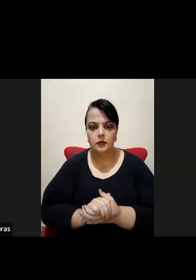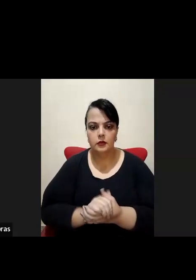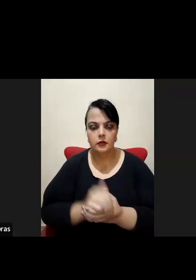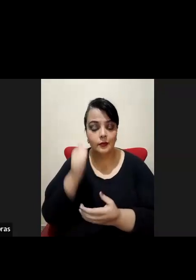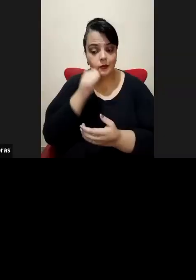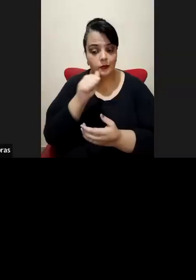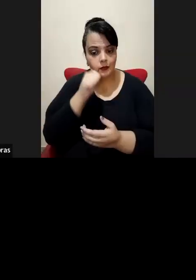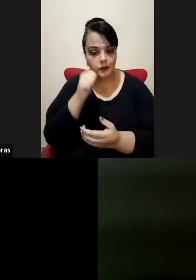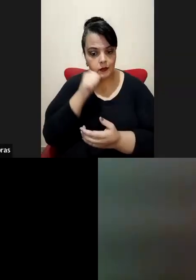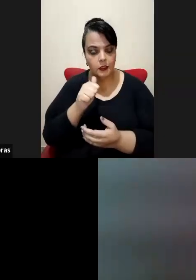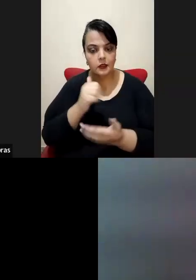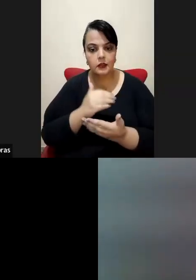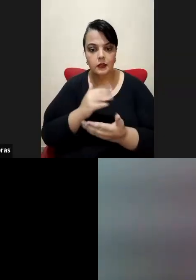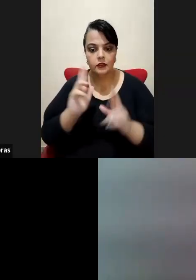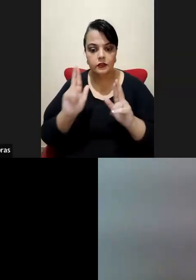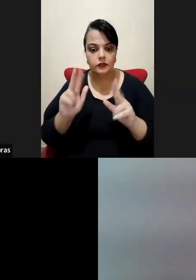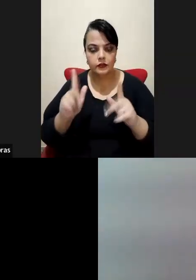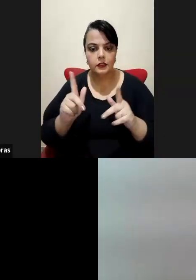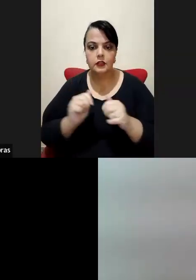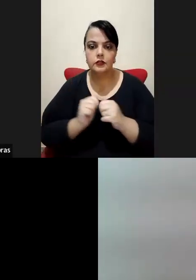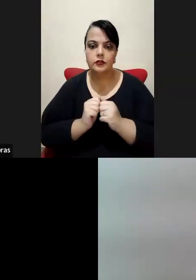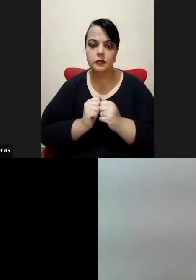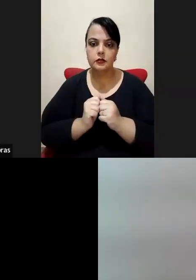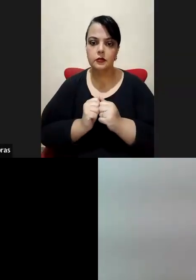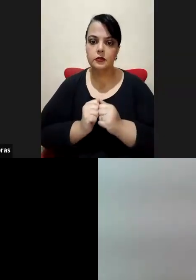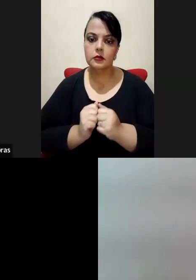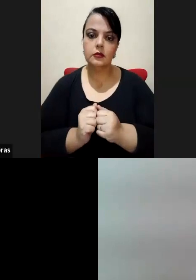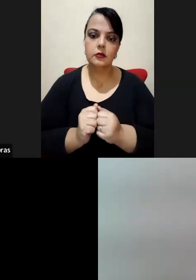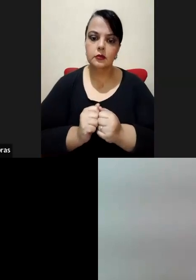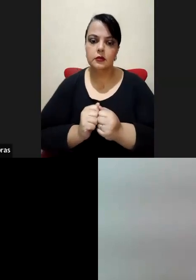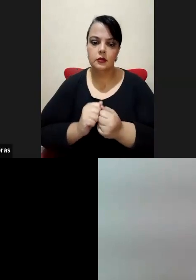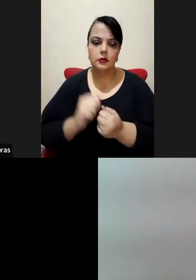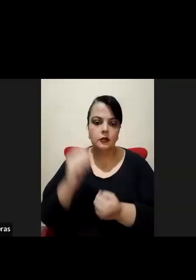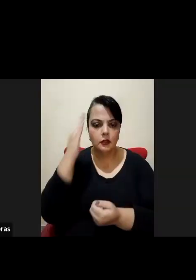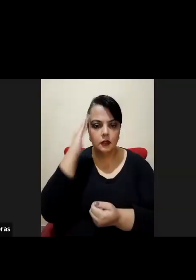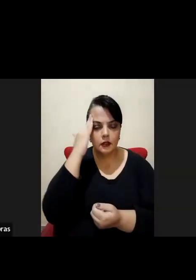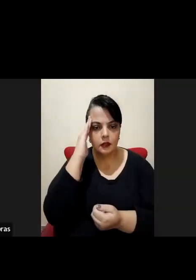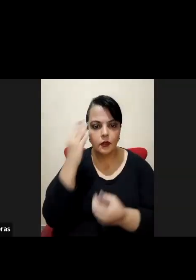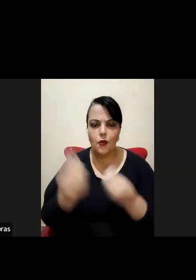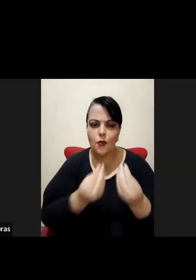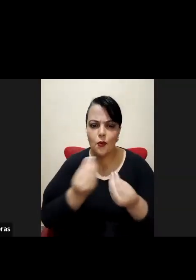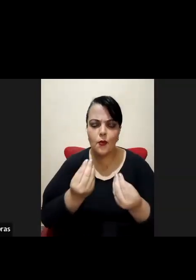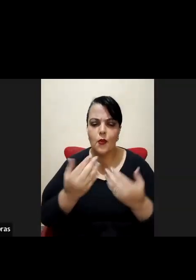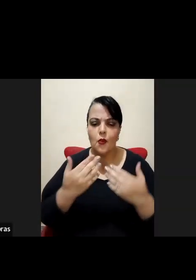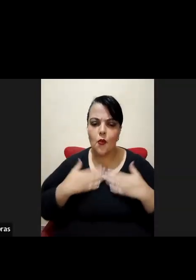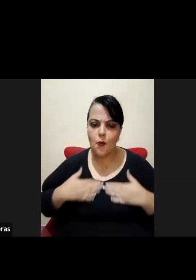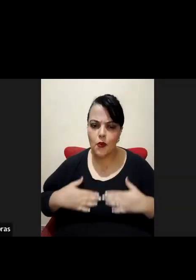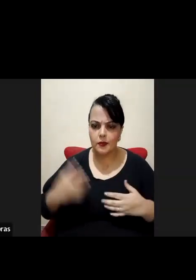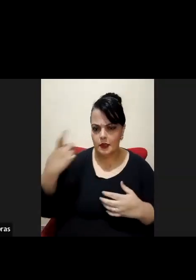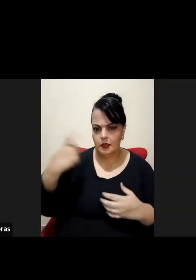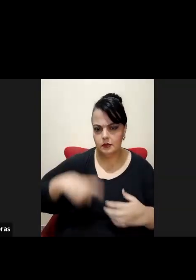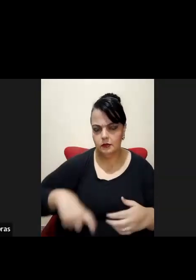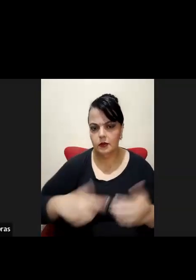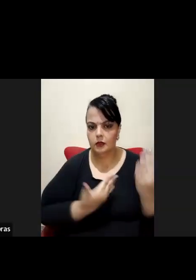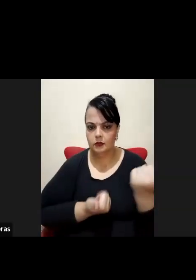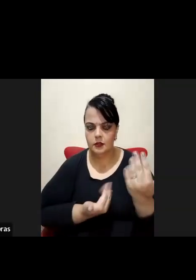já próximo ao que a gente já entendia como adolescente, como um comportamento da adolescência, né? E